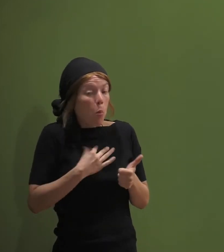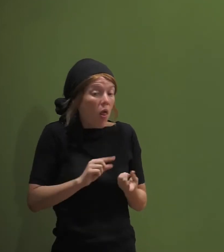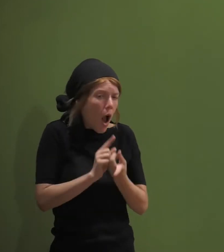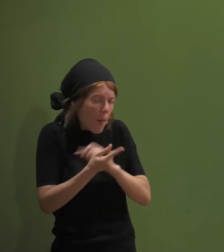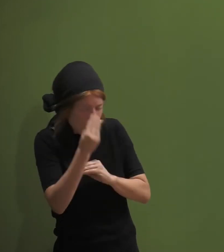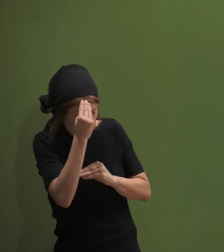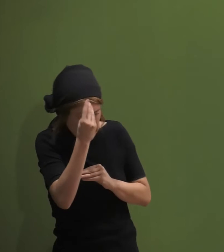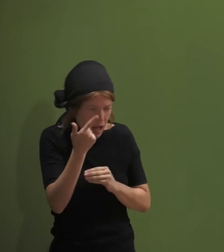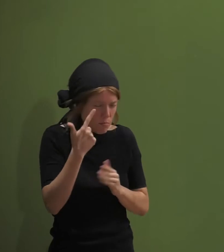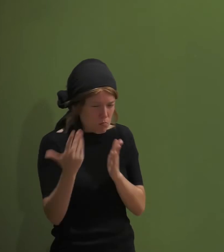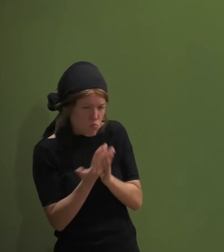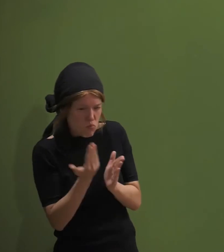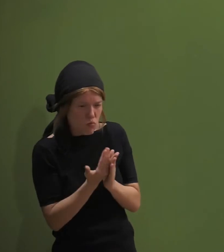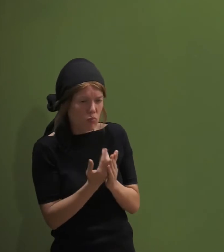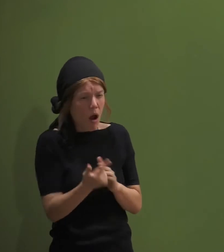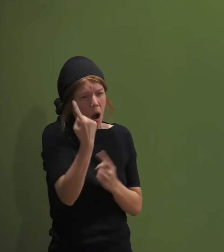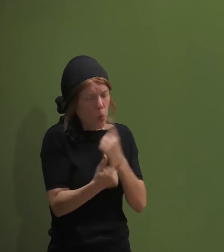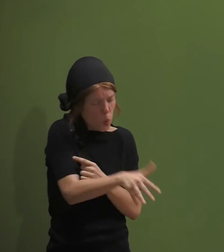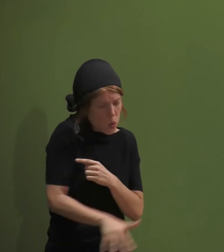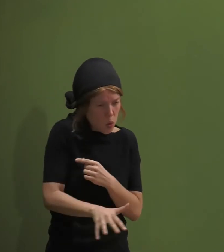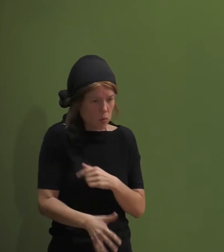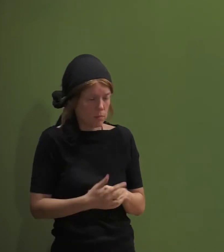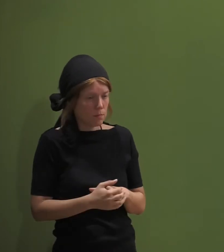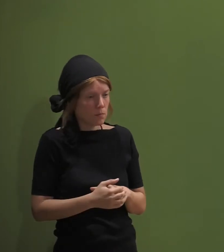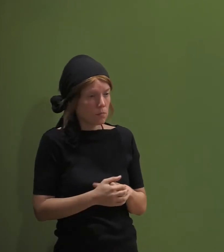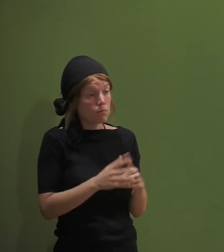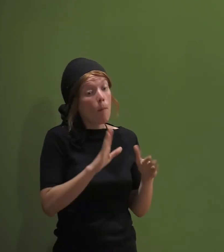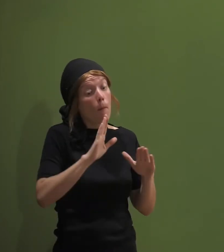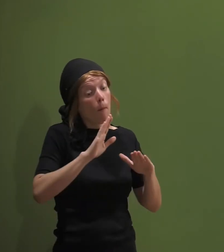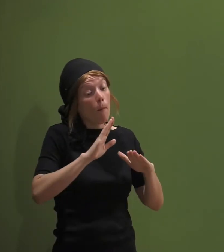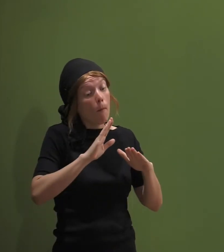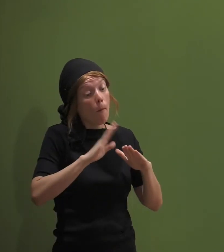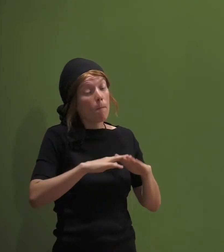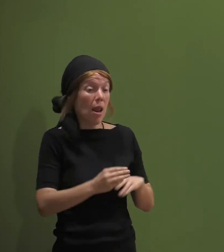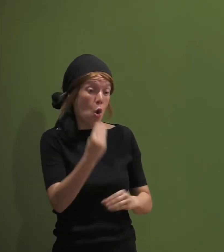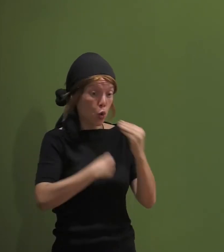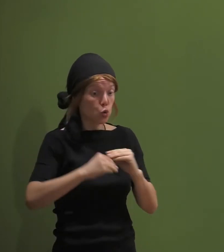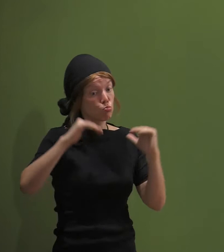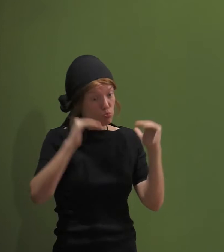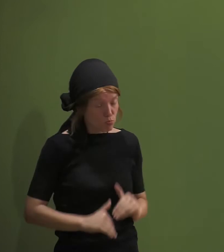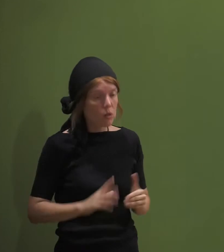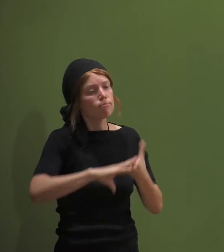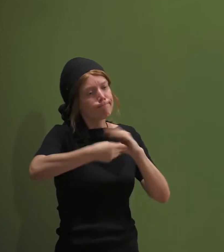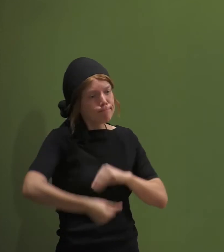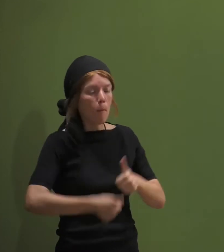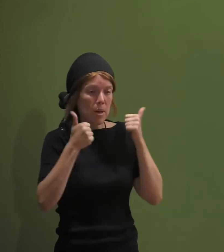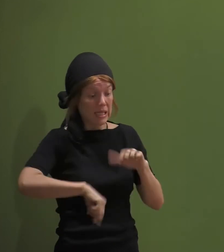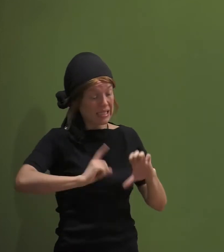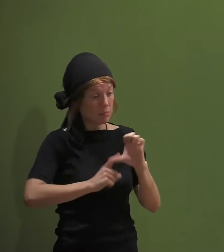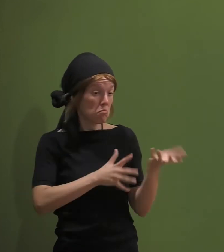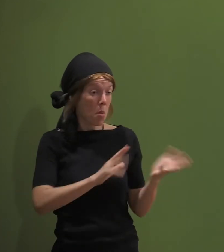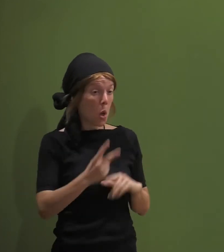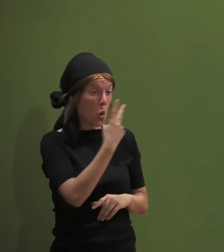cambios en las producciones en determinadas zonas, conducentes a optimizar y reducir su consumo. Ahora mismo en Extremadura existen